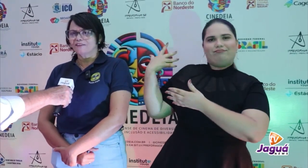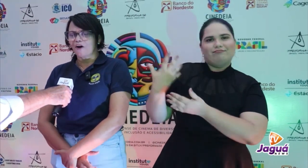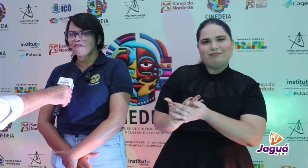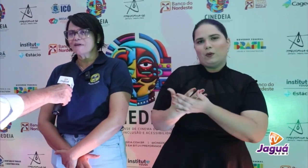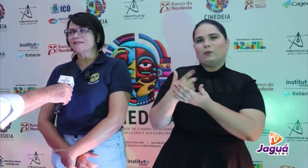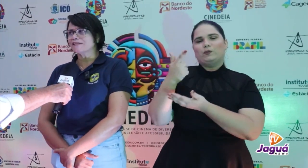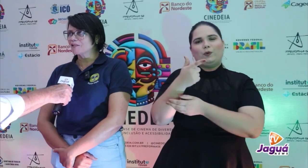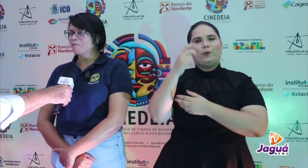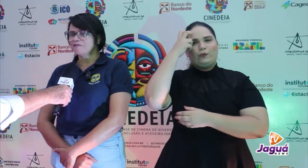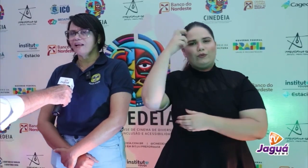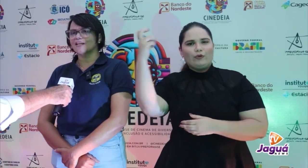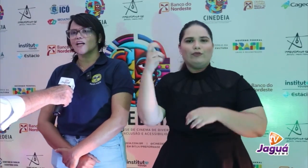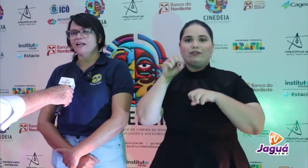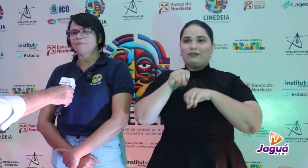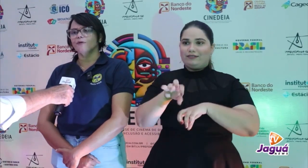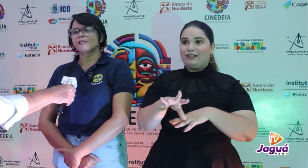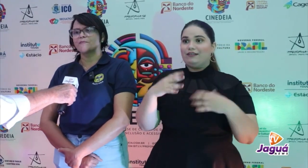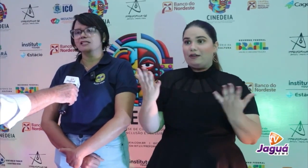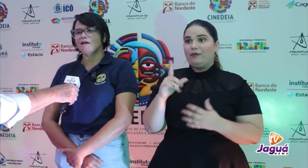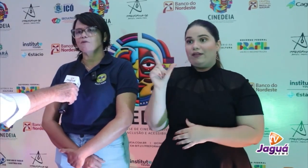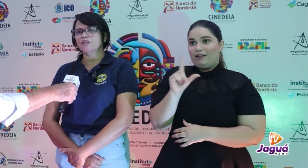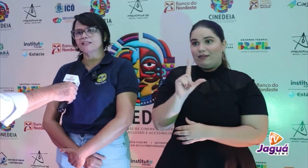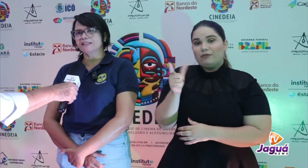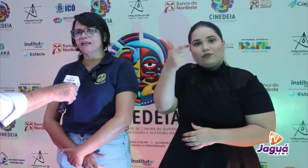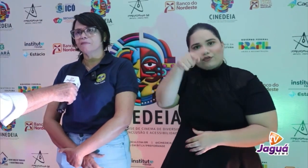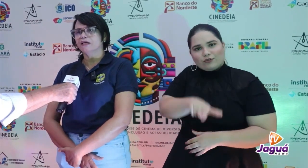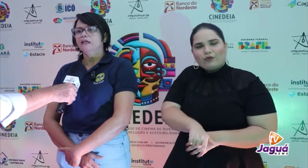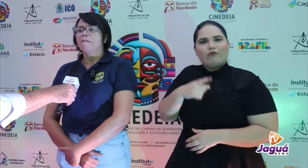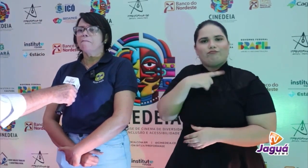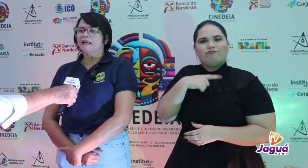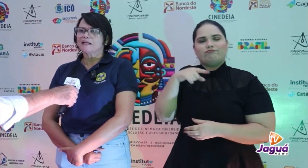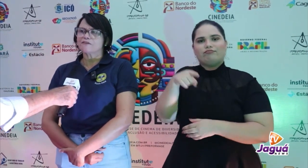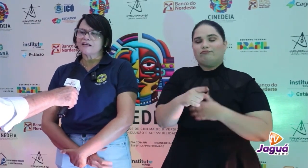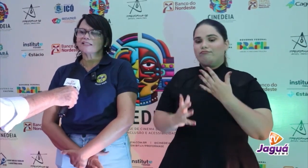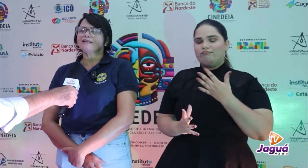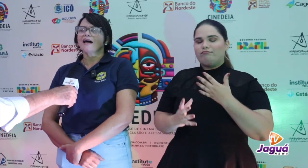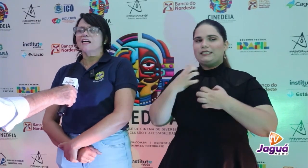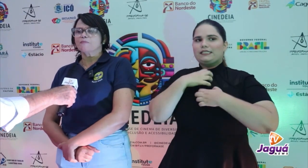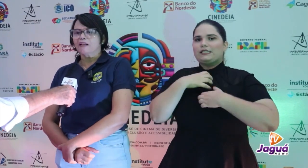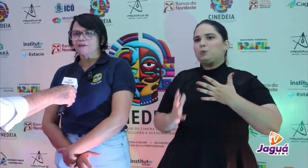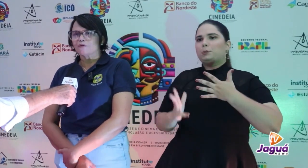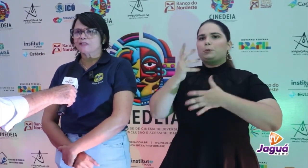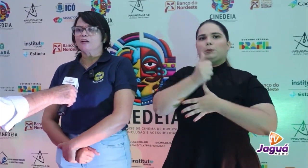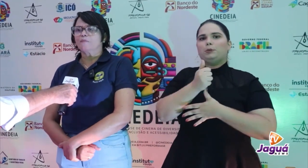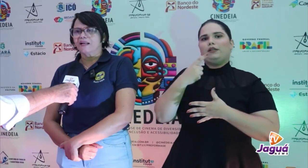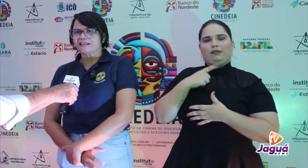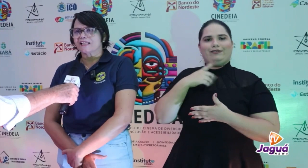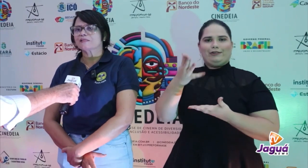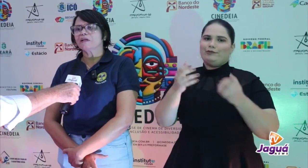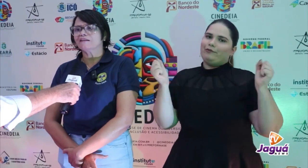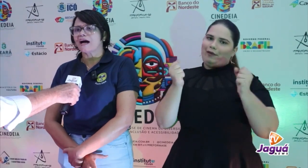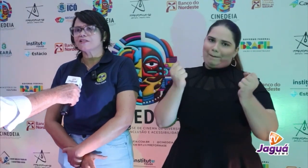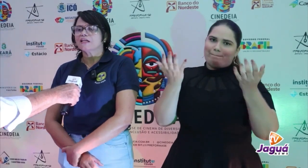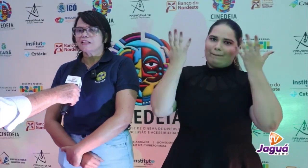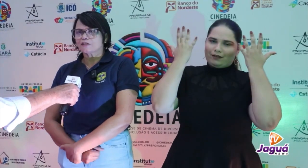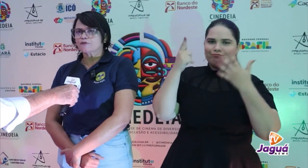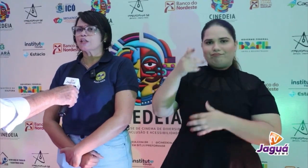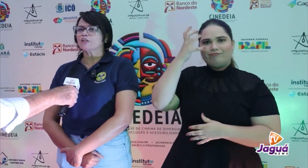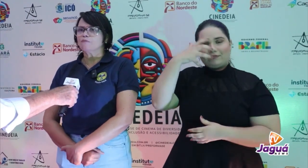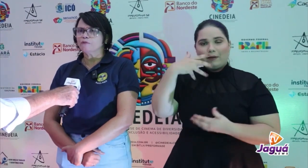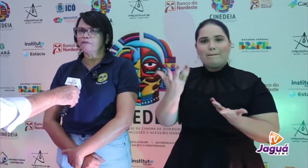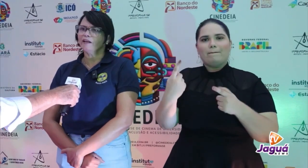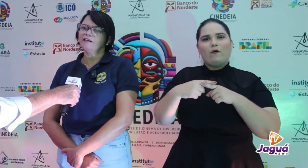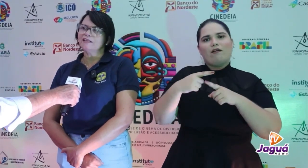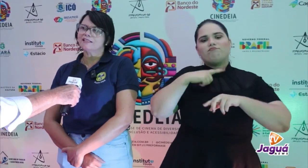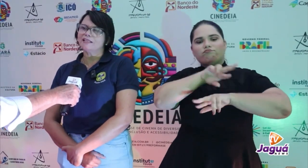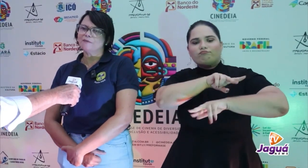Limoeiro novamente se sente privilegiado por receber essa mostra de cinema, pela diversidade, pela inclusão, pela acessibilidade. Isso nos